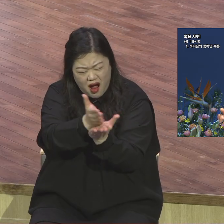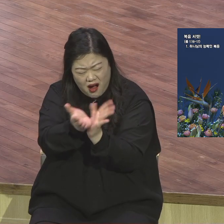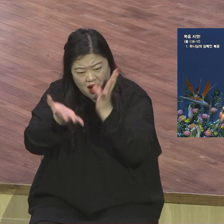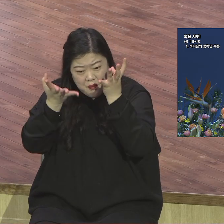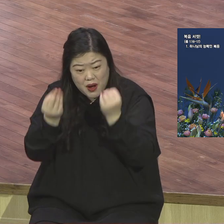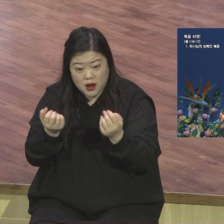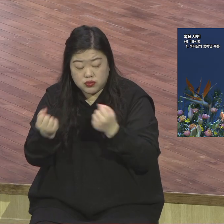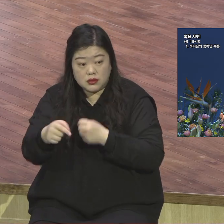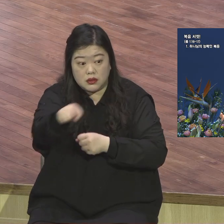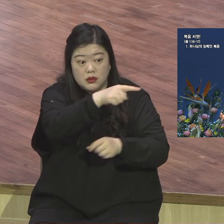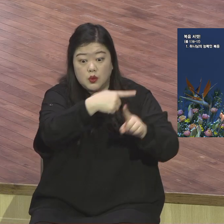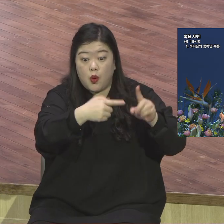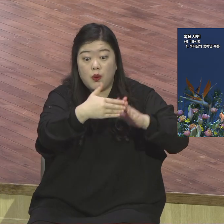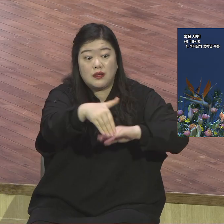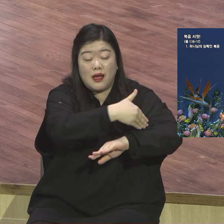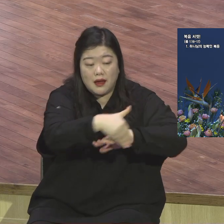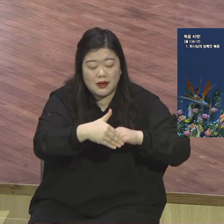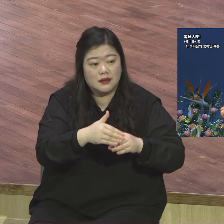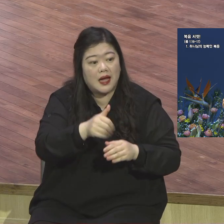12가지 문제.